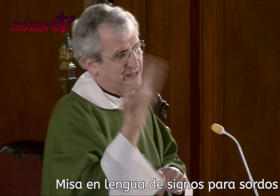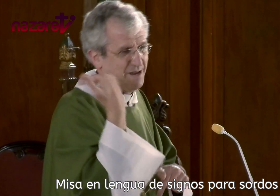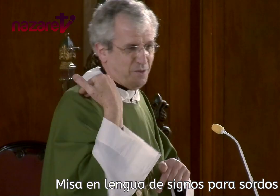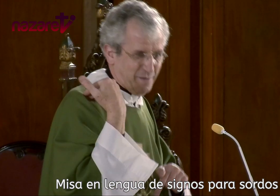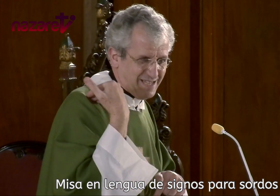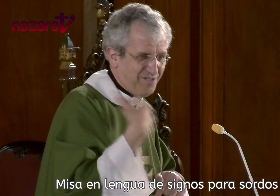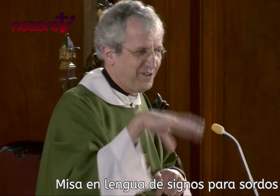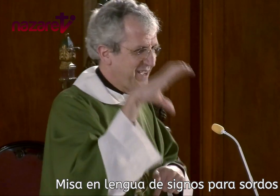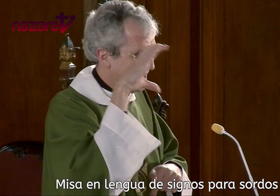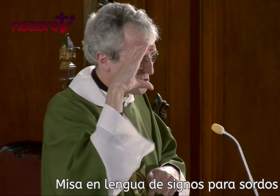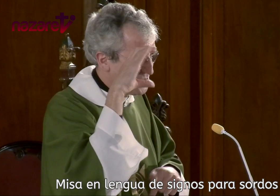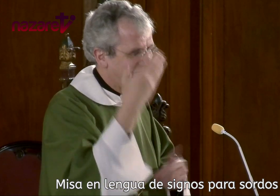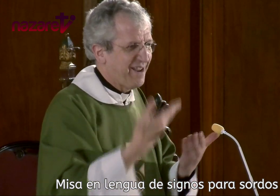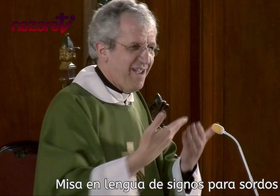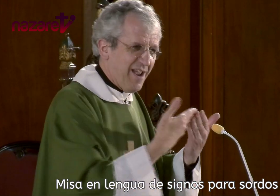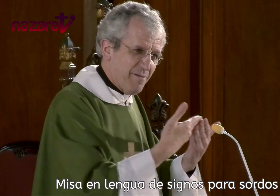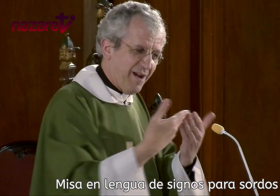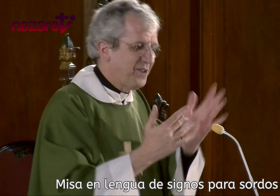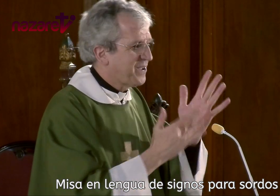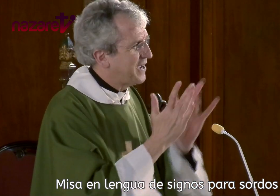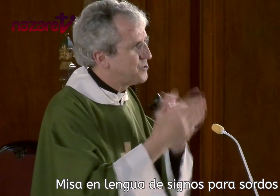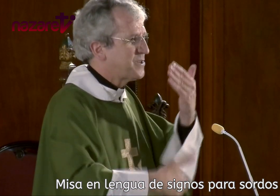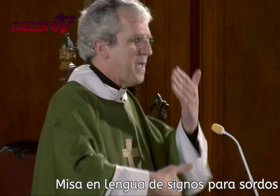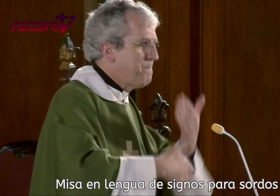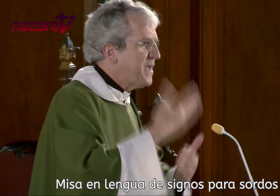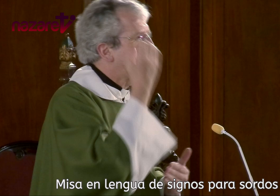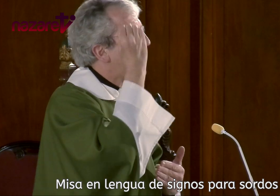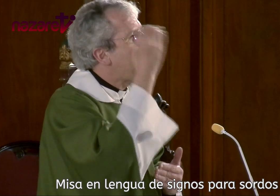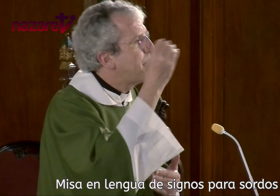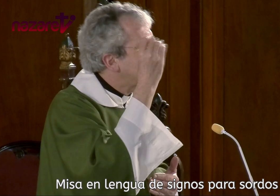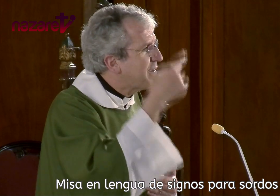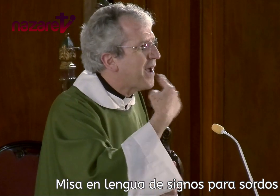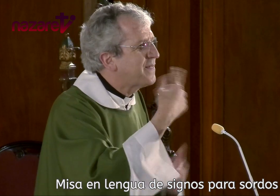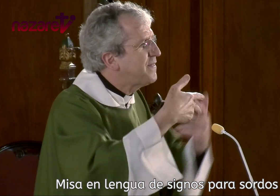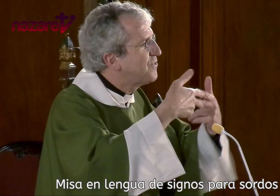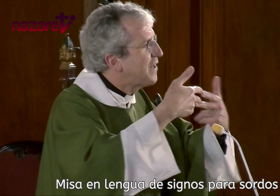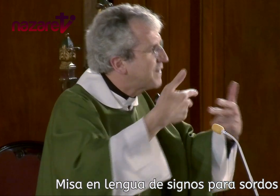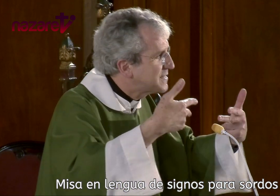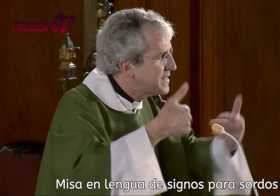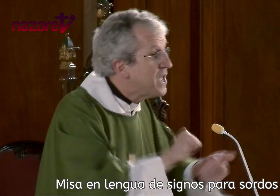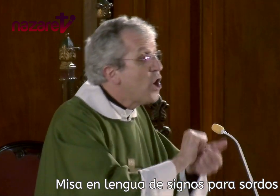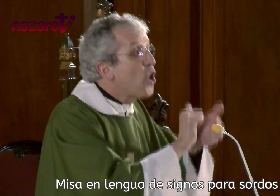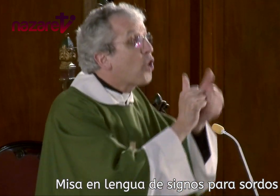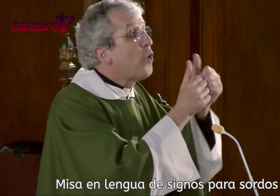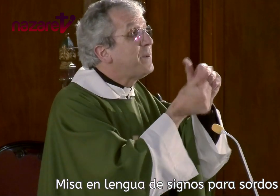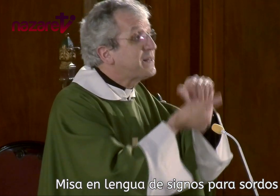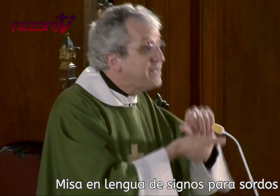sábado pasado escuchar el evangelio de que jesús empieza a predicar diciendo la frase convertíos